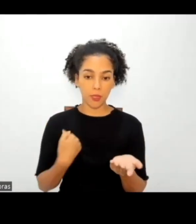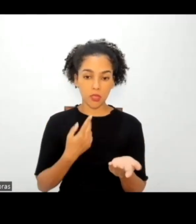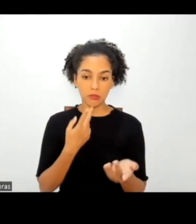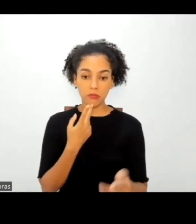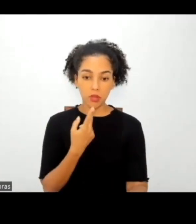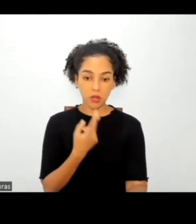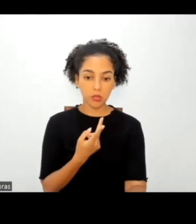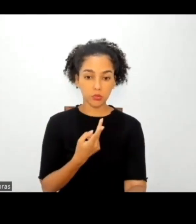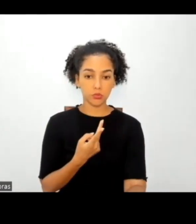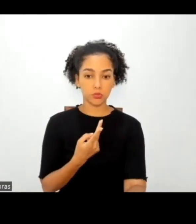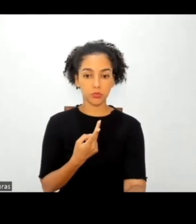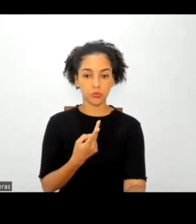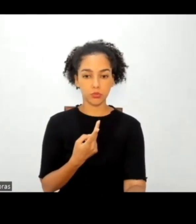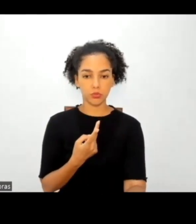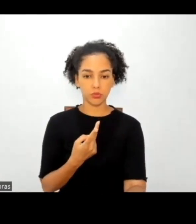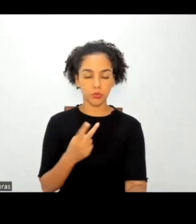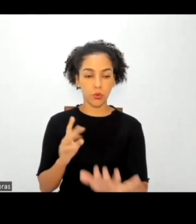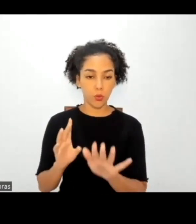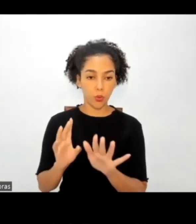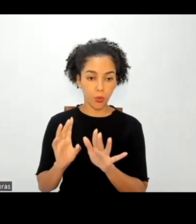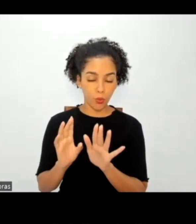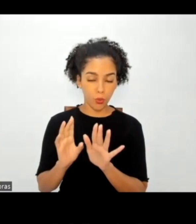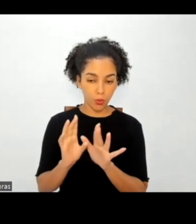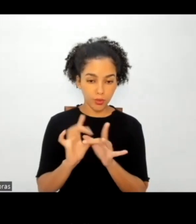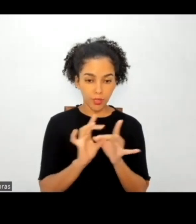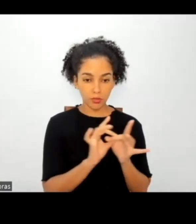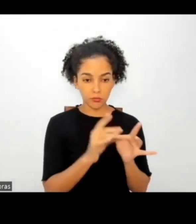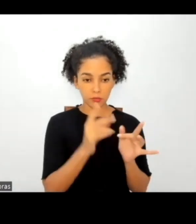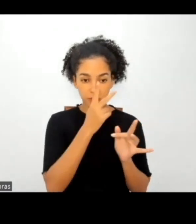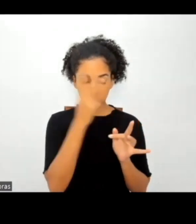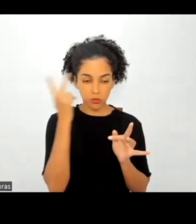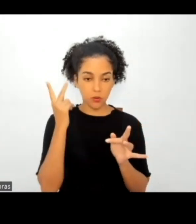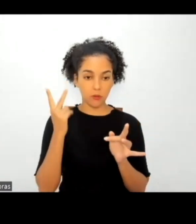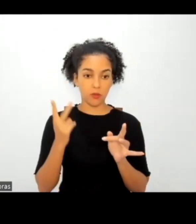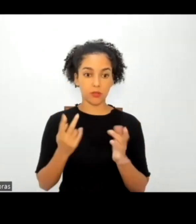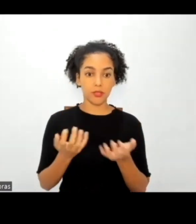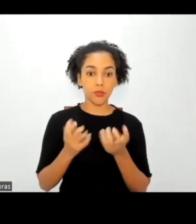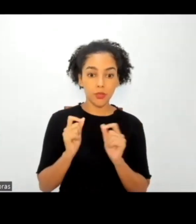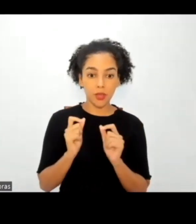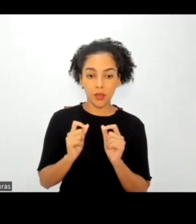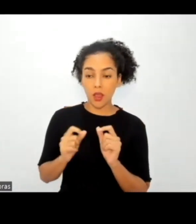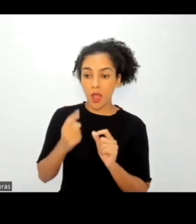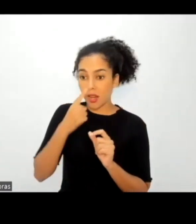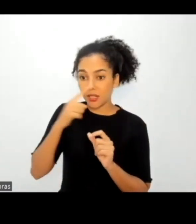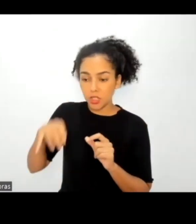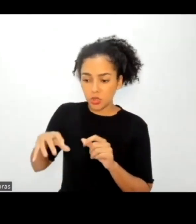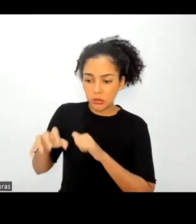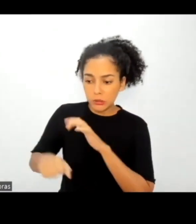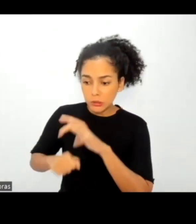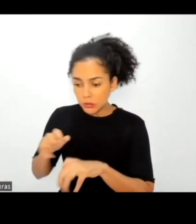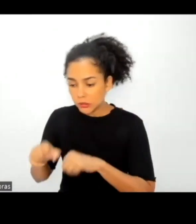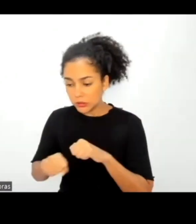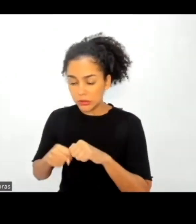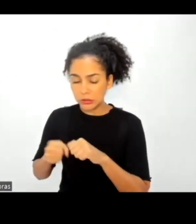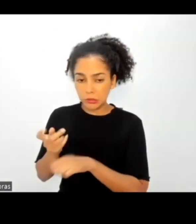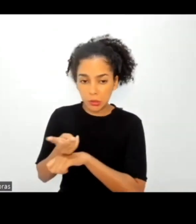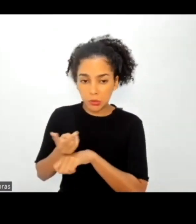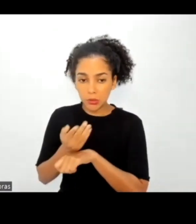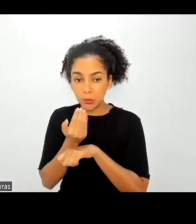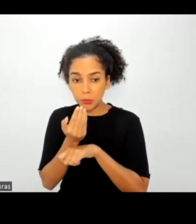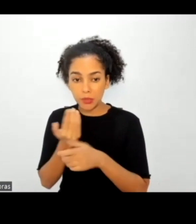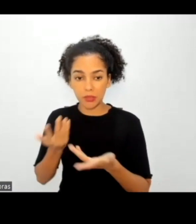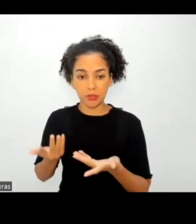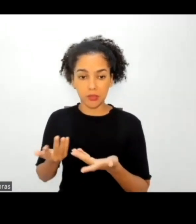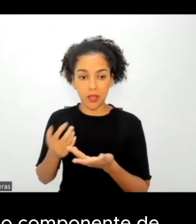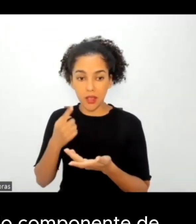de um contexto, né, em que as pessoas corriam atrás de caminhão de lixo para matar a fome. Pessoas faziam fila em açougue para comer